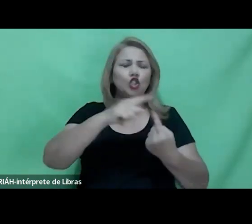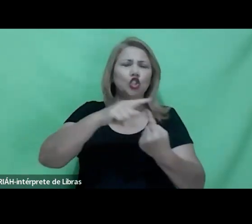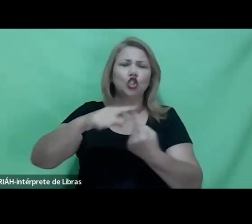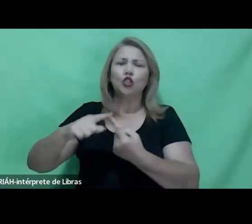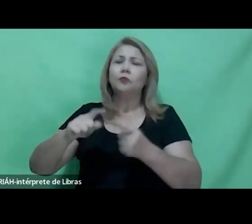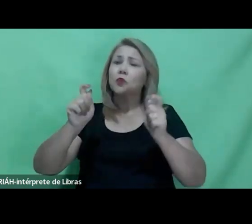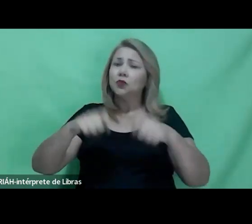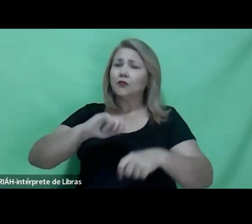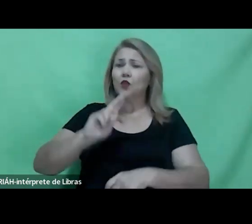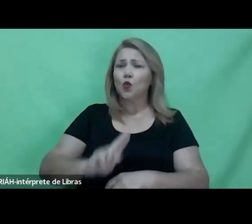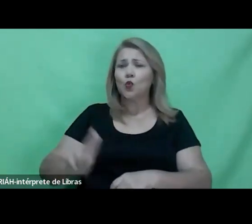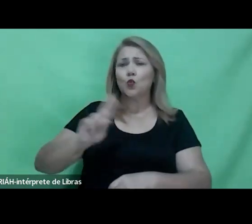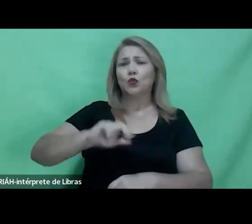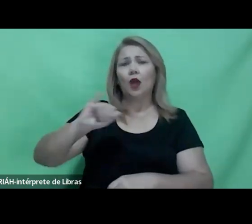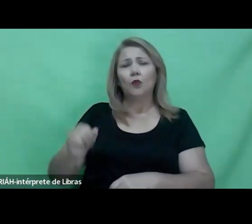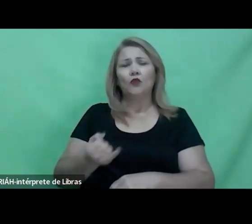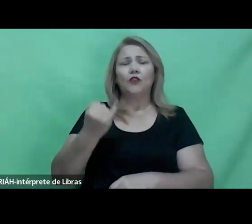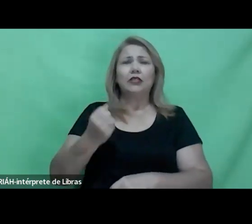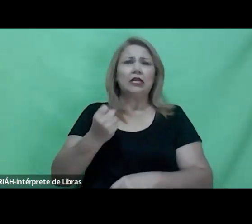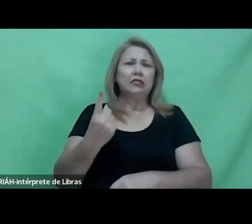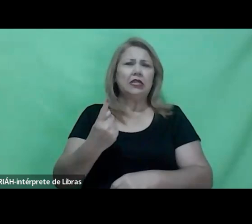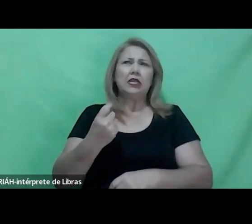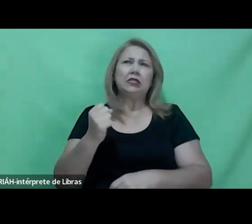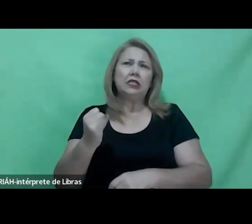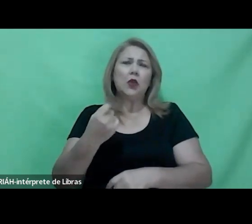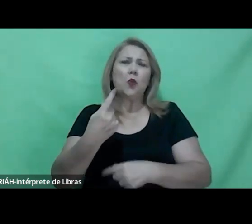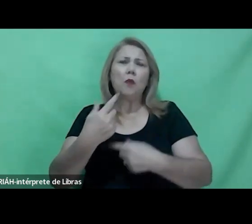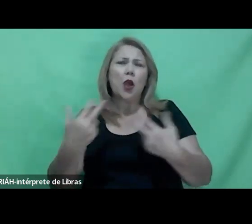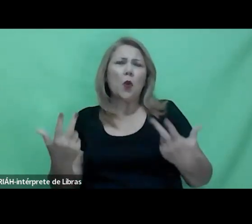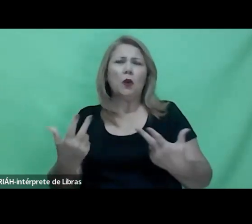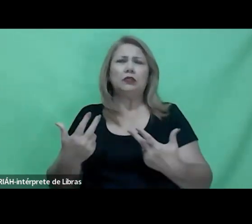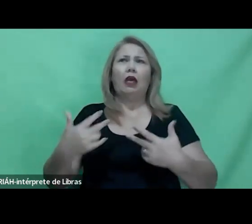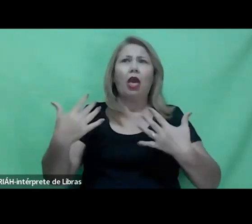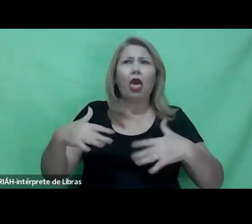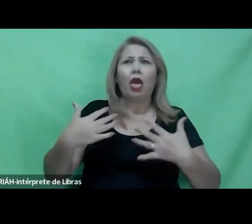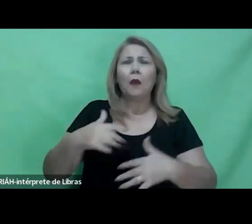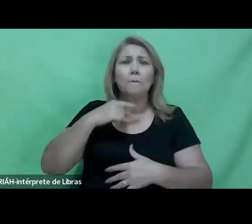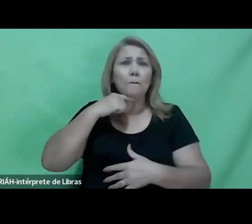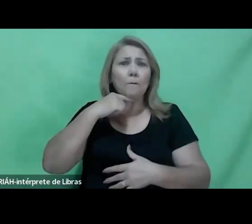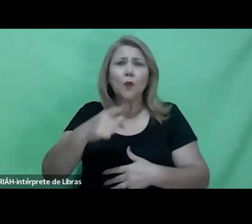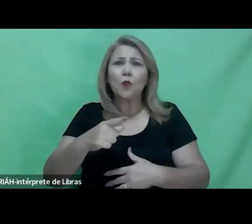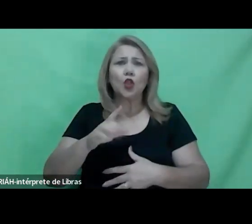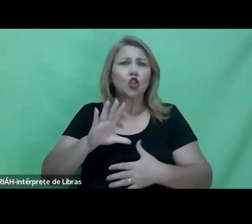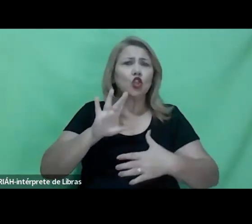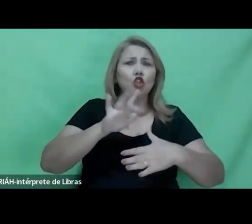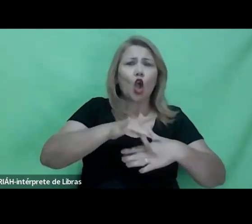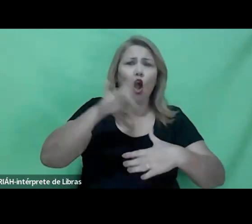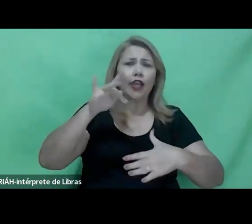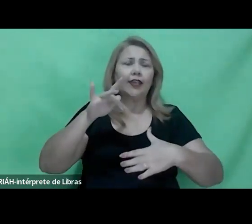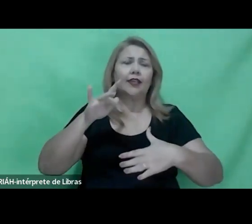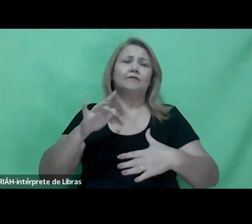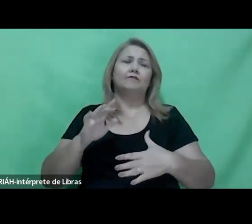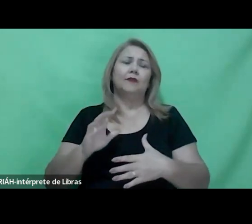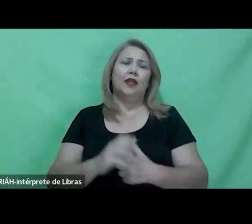cuando se describe algo tan grande imposible de tocar completamente yo no le podía decir a